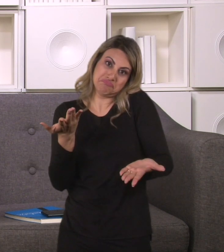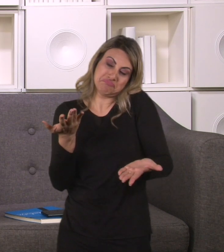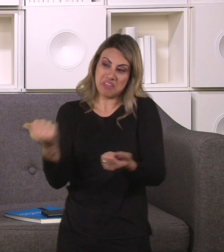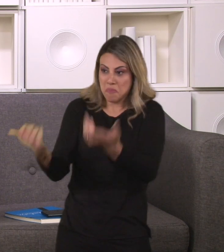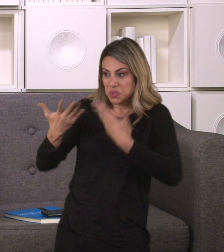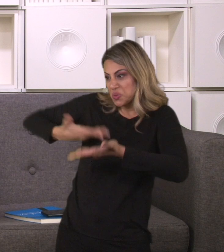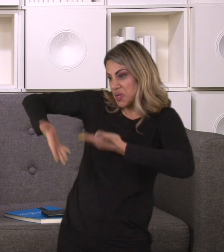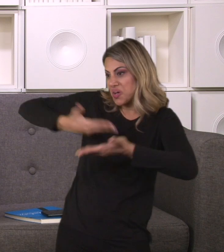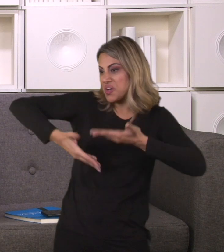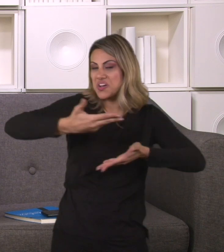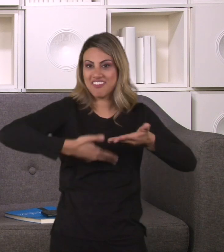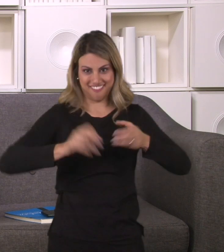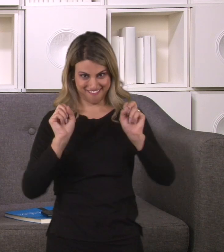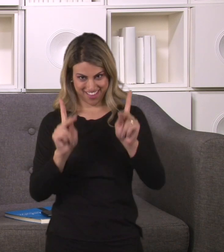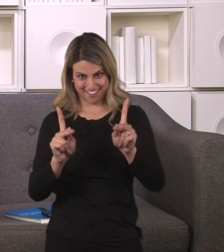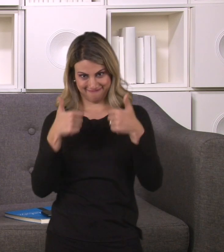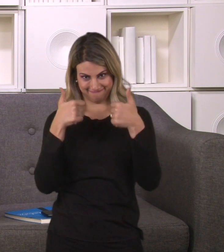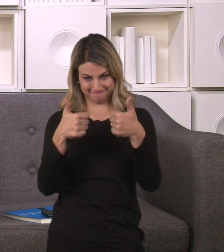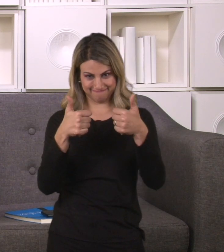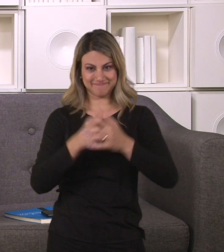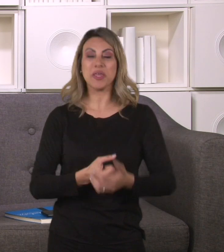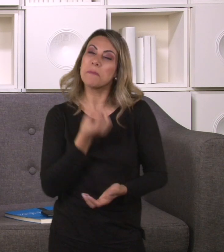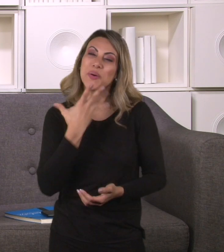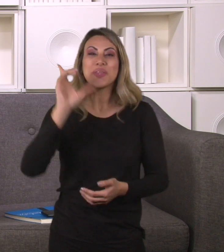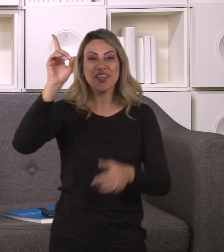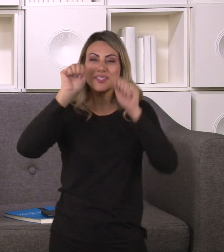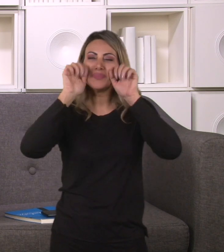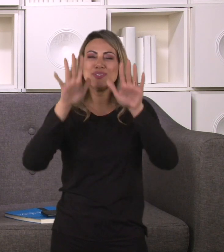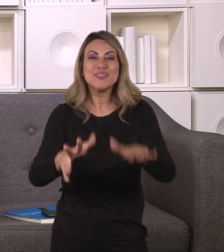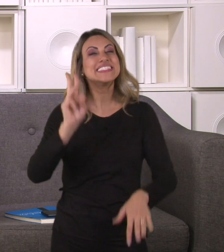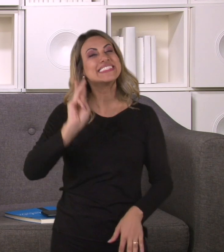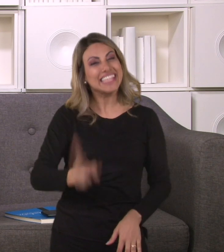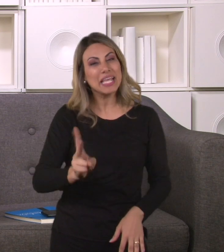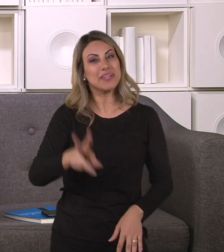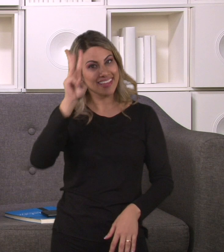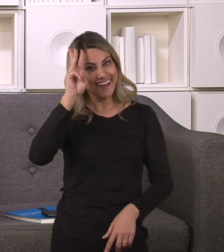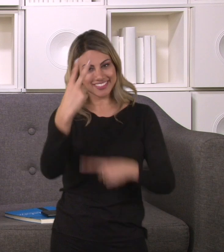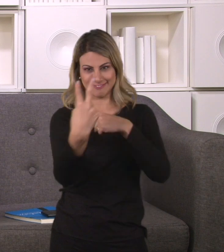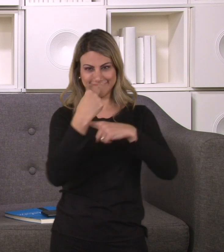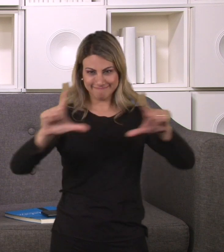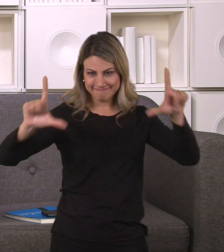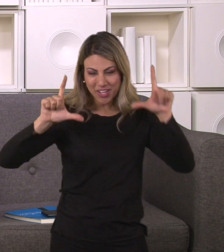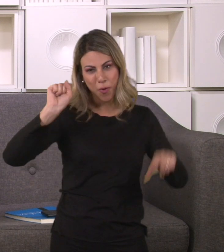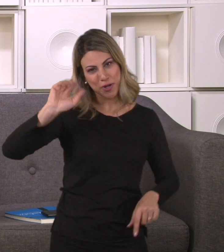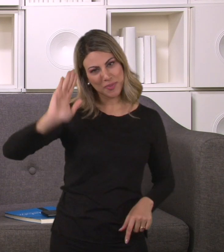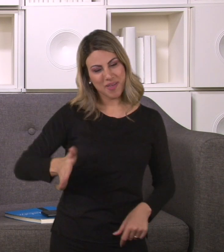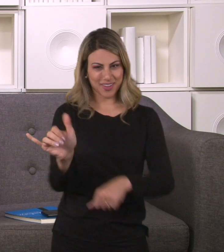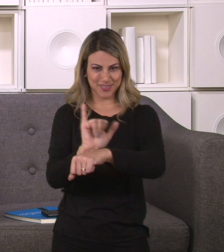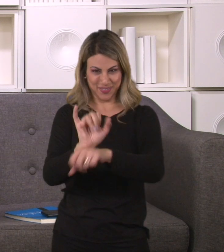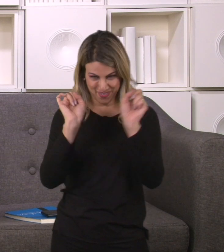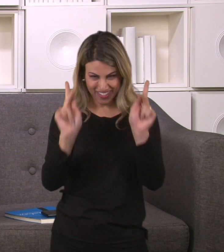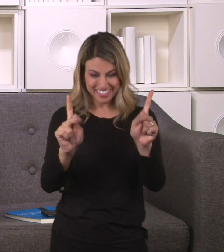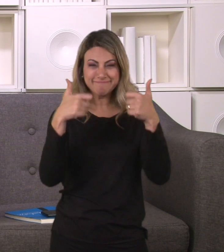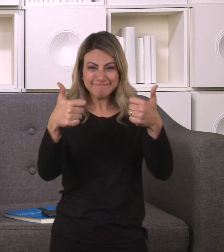se abençoar mutuamente. Então, que Deus abençoe essa conversa sobre tentações, sobre as dificuldades que a